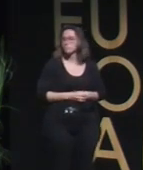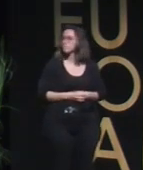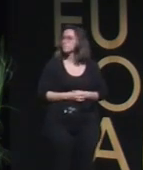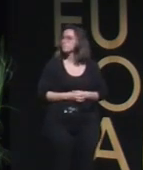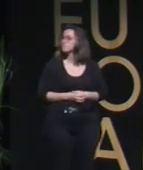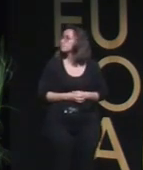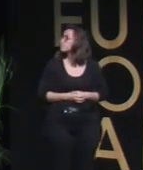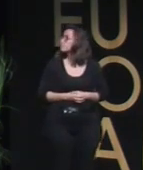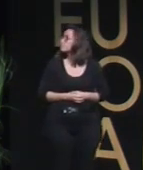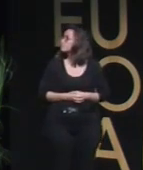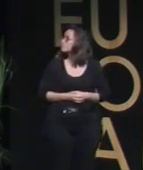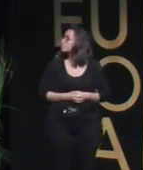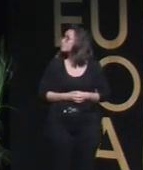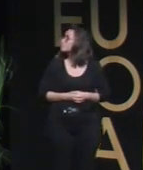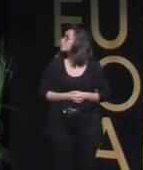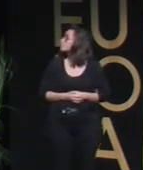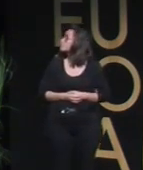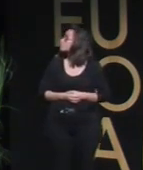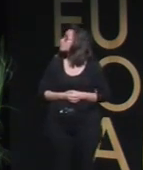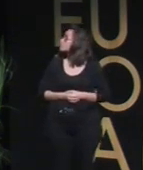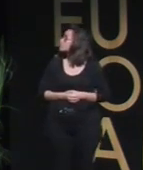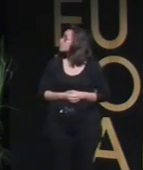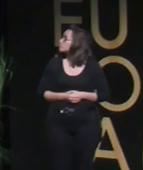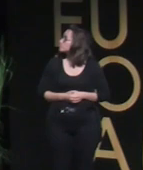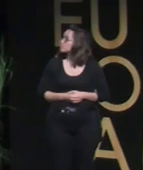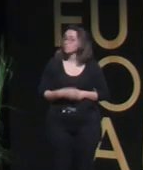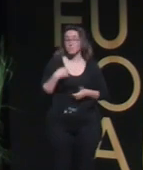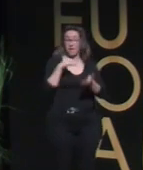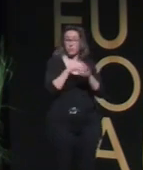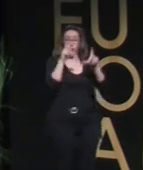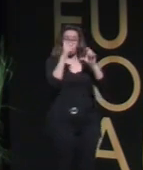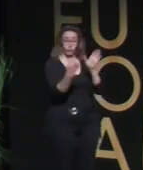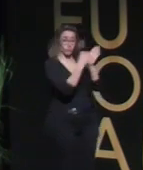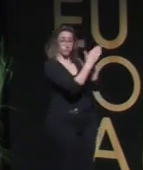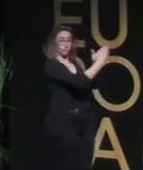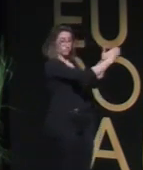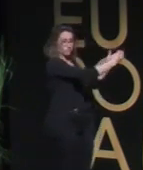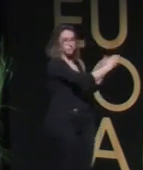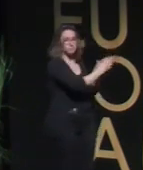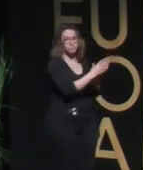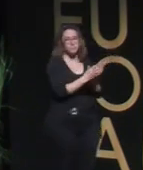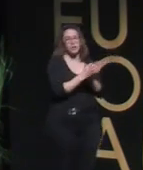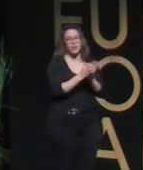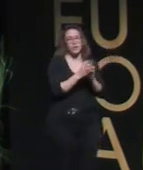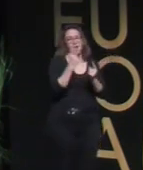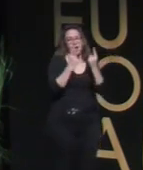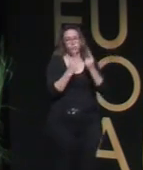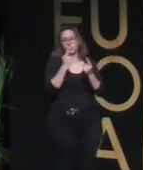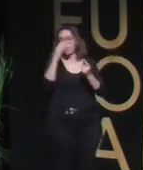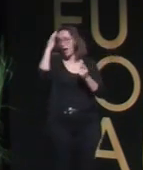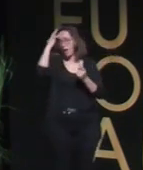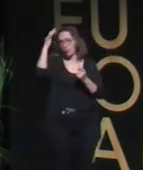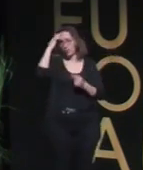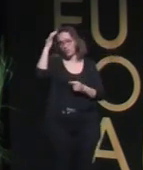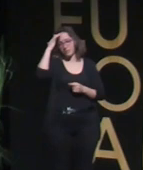Espero que no suene demasiado. Cuando pongo estas fotos, tiene que ver un poco con la metáfora de algunos adolescentes, como os digo, que están